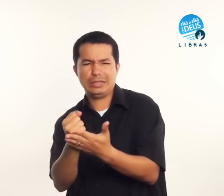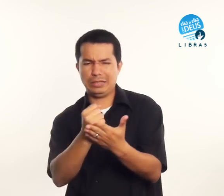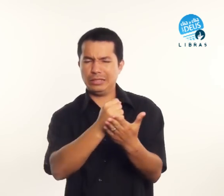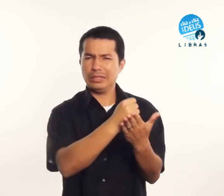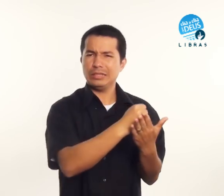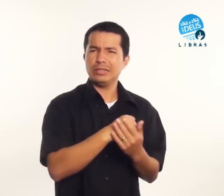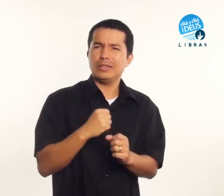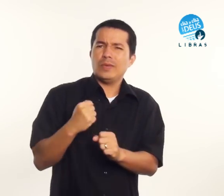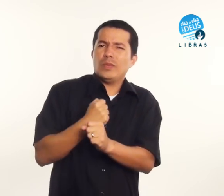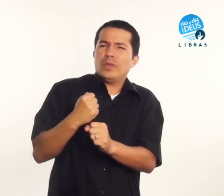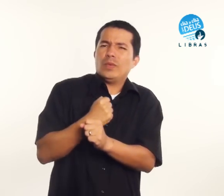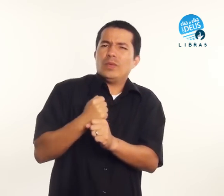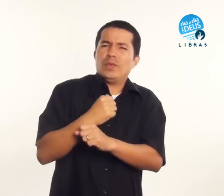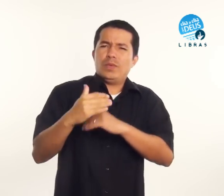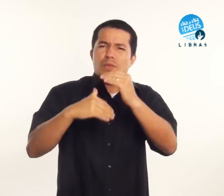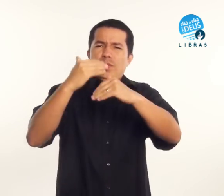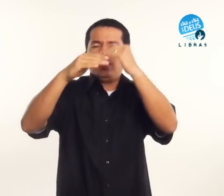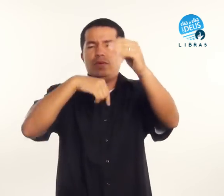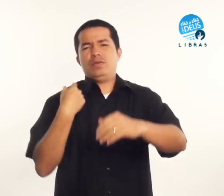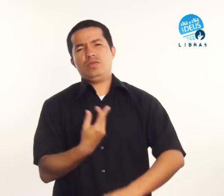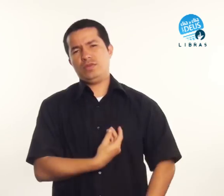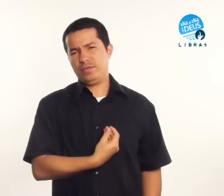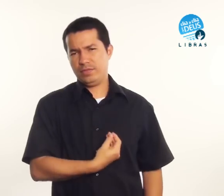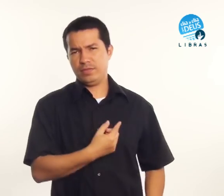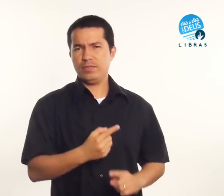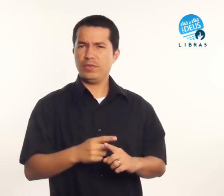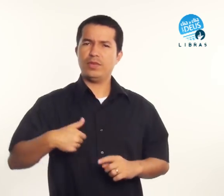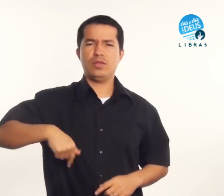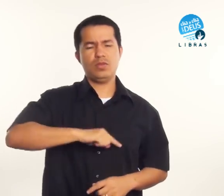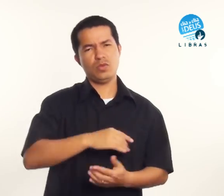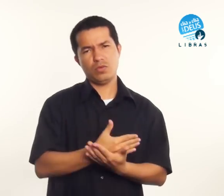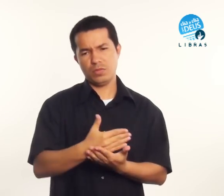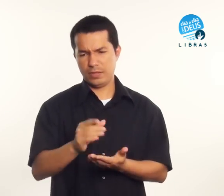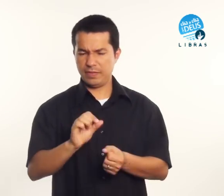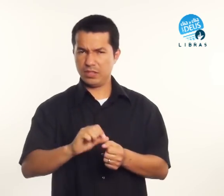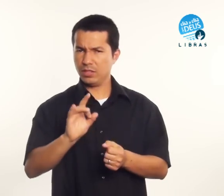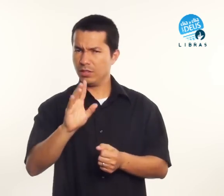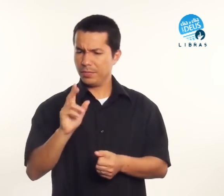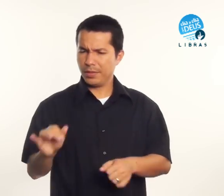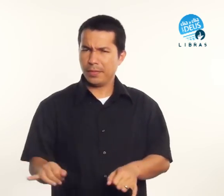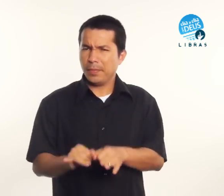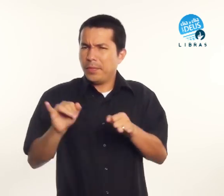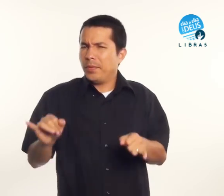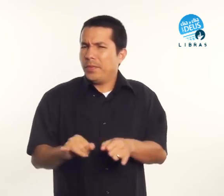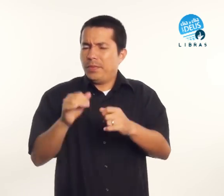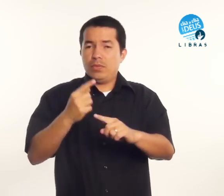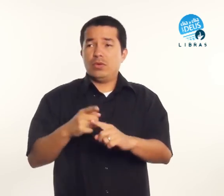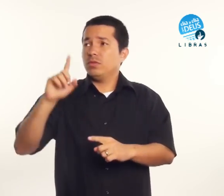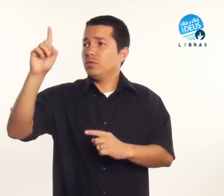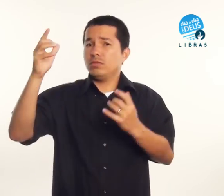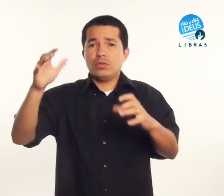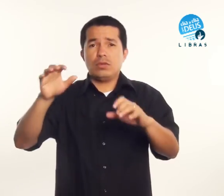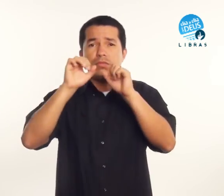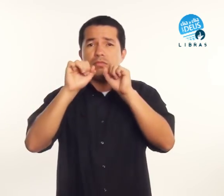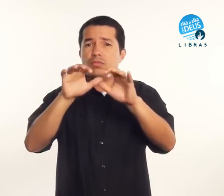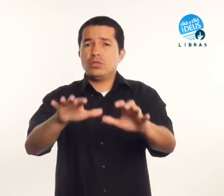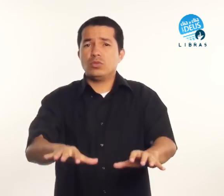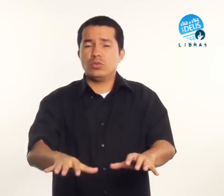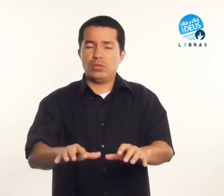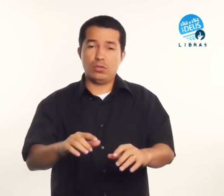de construir a nossa vida, e a gente só vai fazer bobagem, porque Deus não abençoa. Por isso a